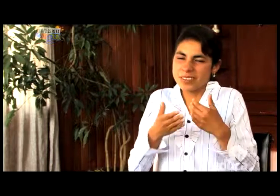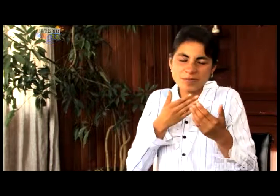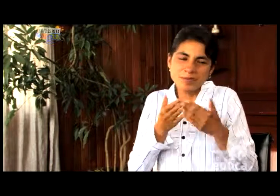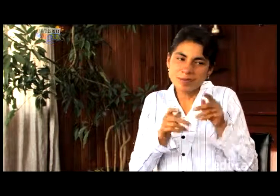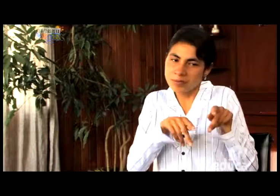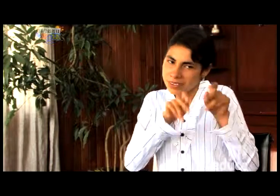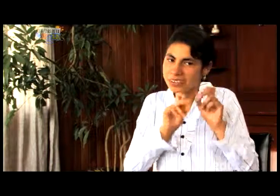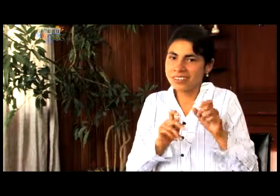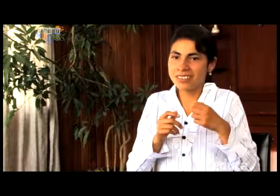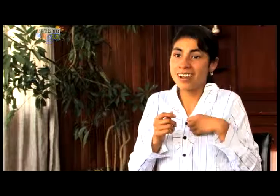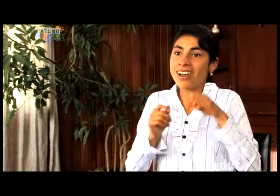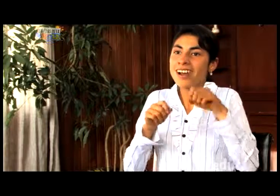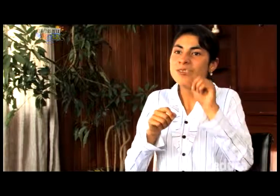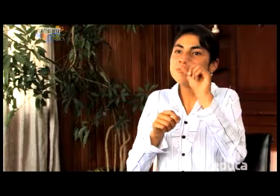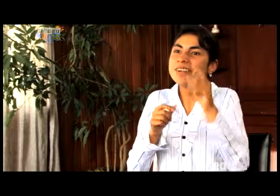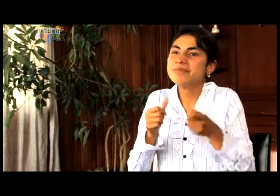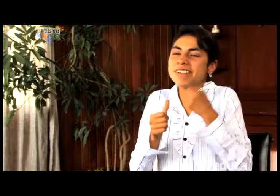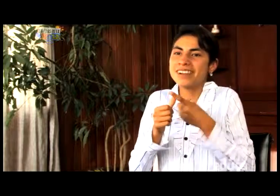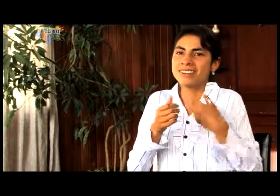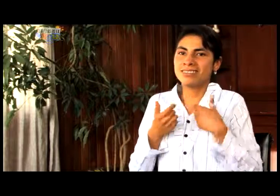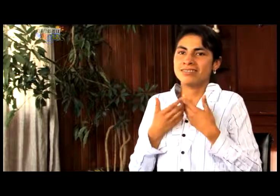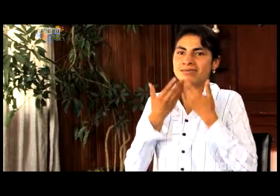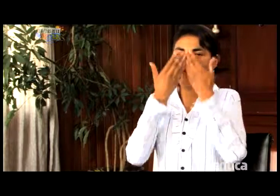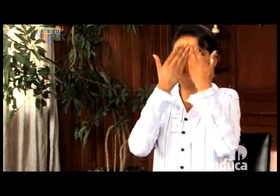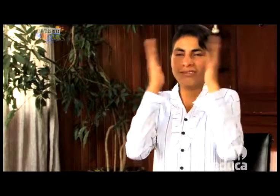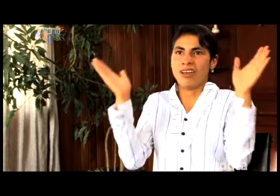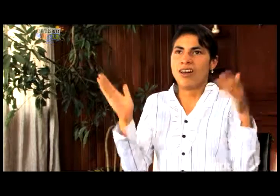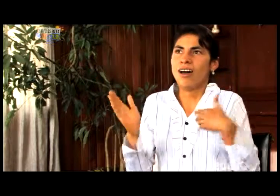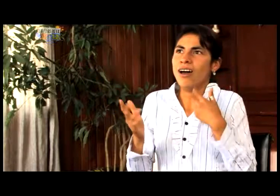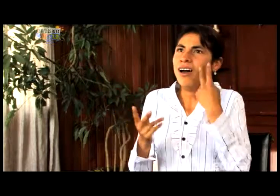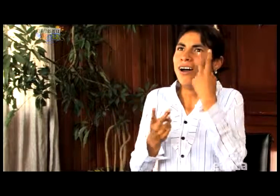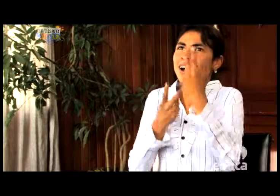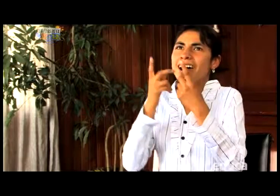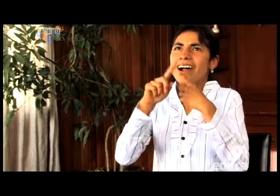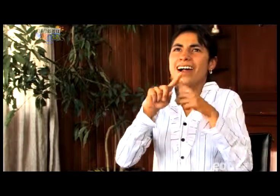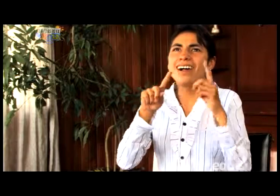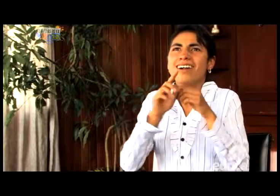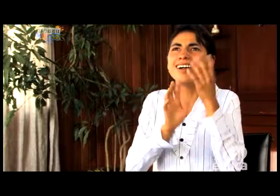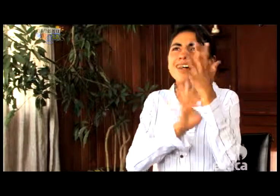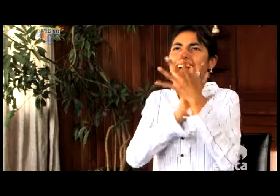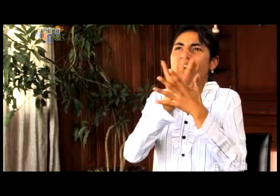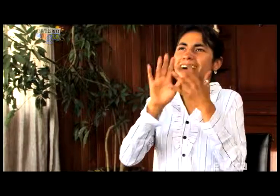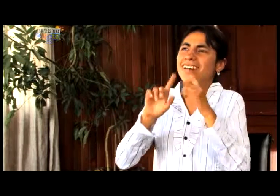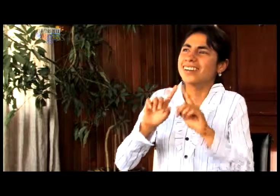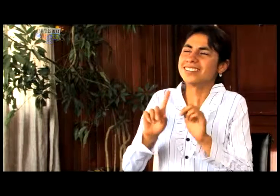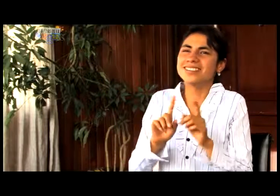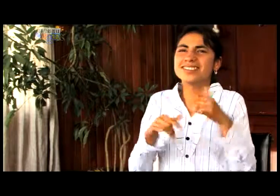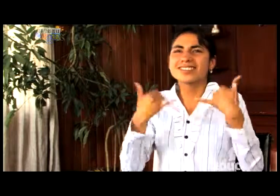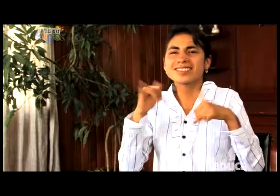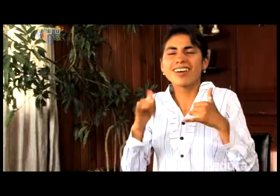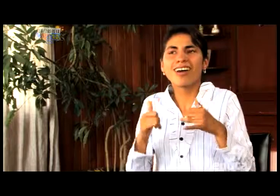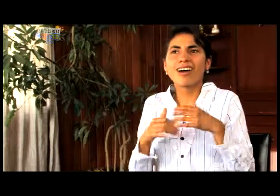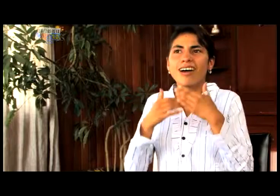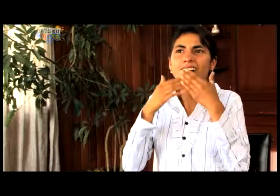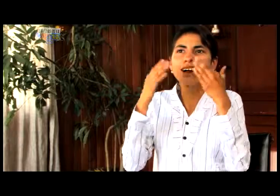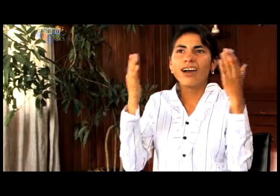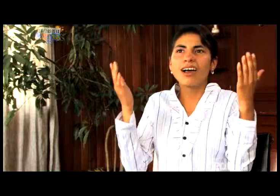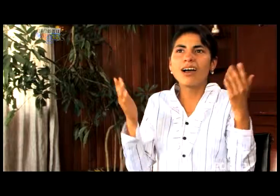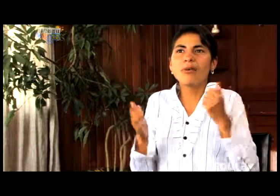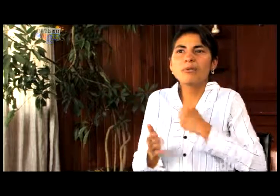cuando entré en contacto con ellos, mi mente se abrió. Llegué y encontré señas diferentes por todo lado. Aprendí poco a